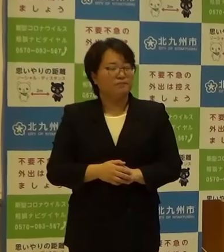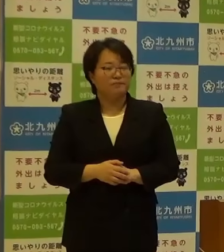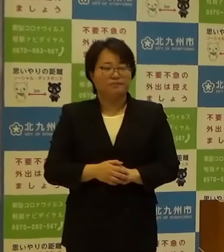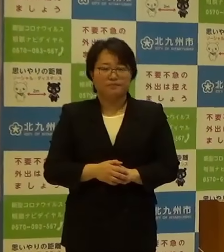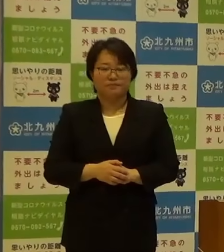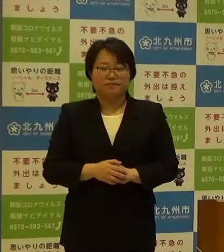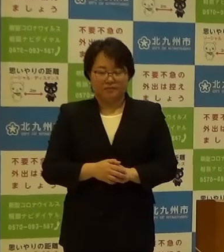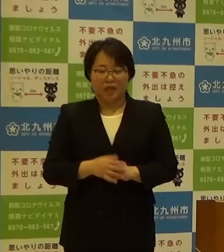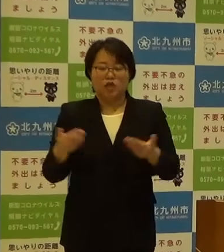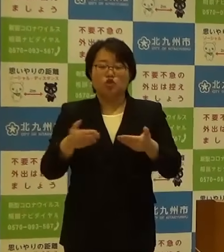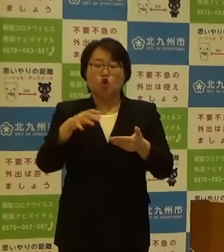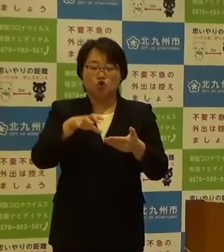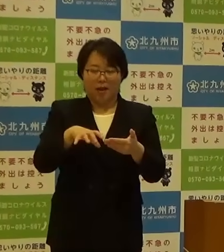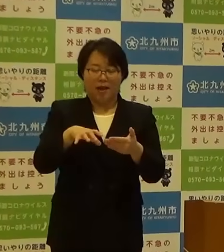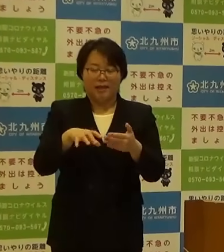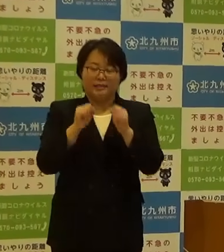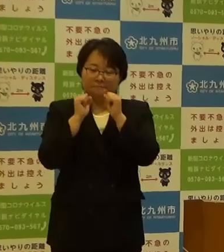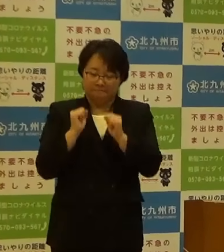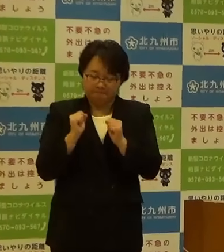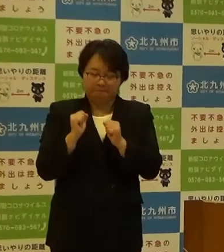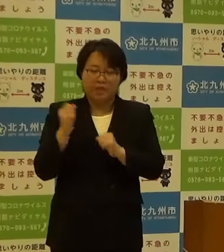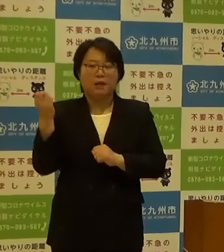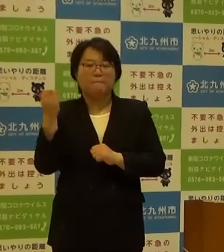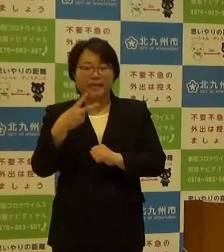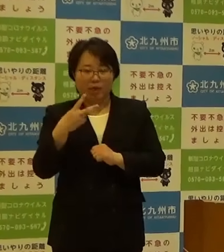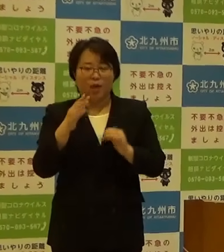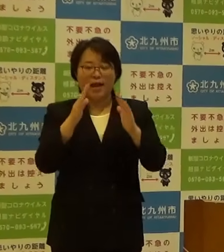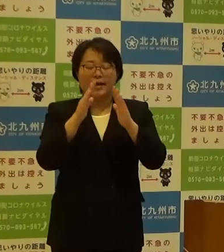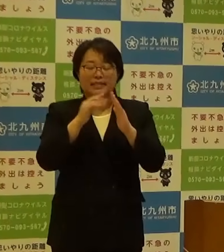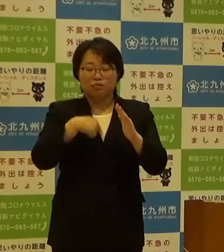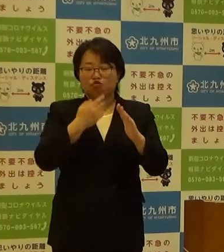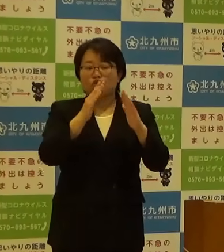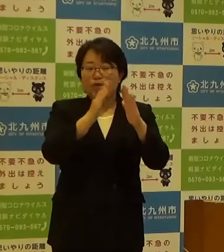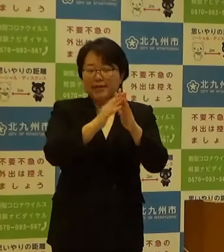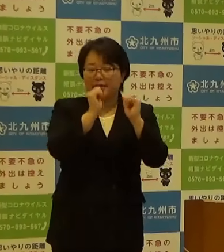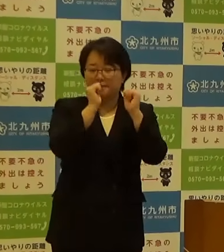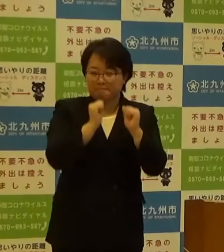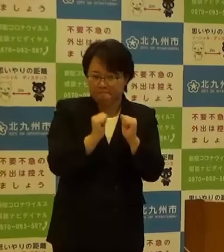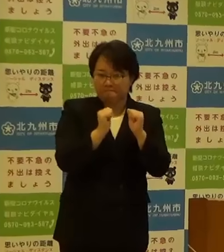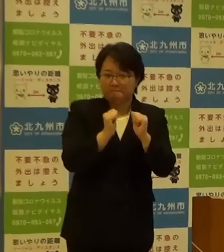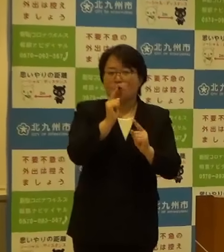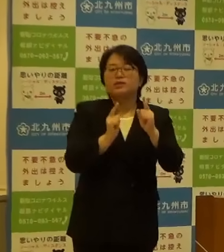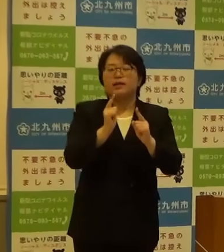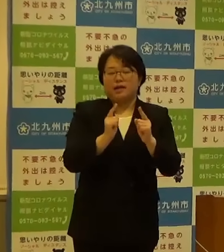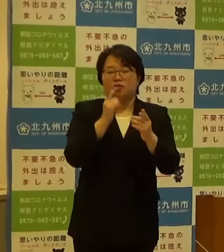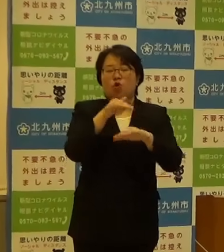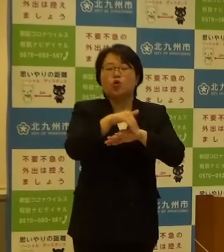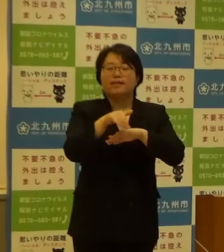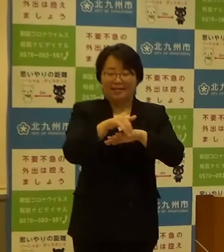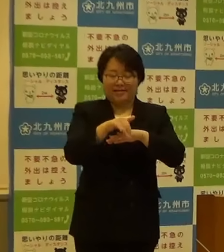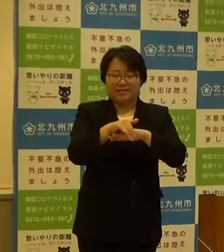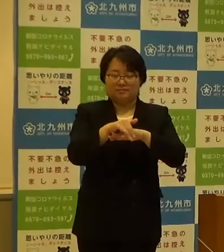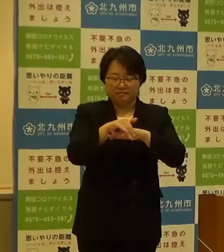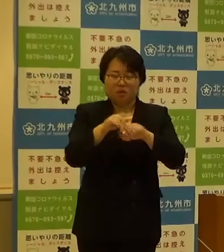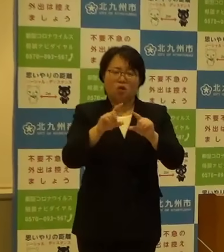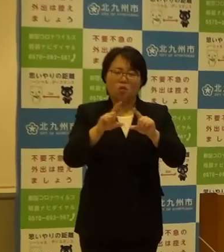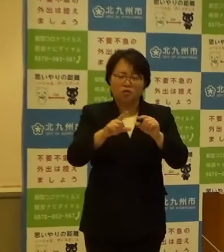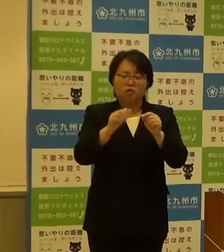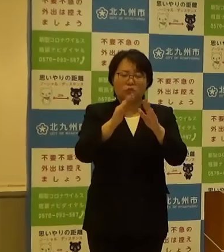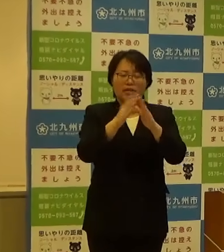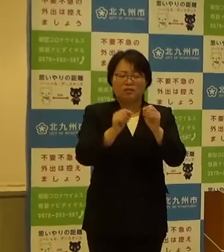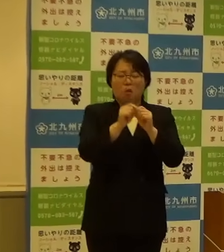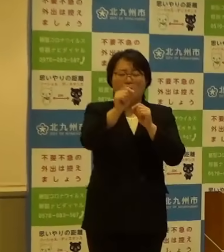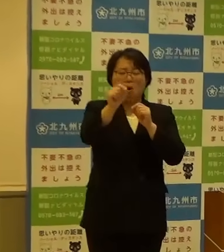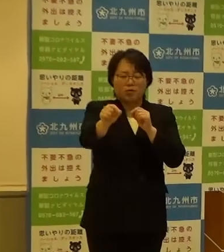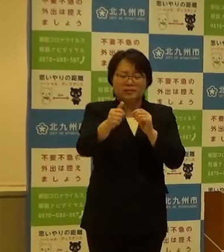職場で待機をしたりあるいは自宅で待機をしたりであります。もちろん遠出は控えますし、